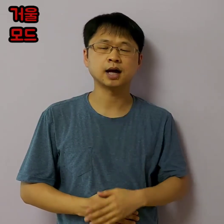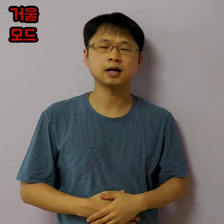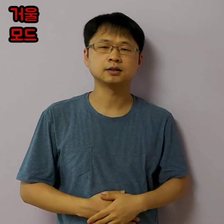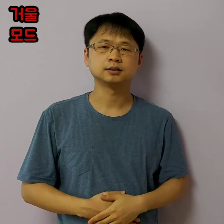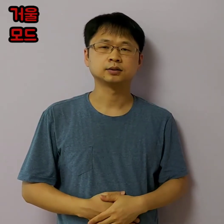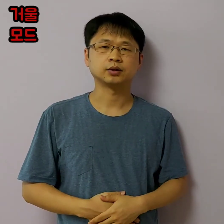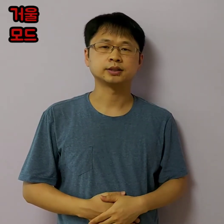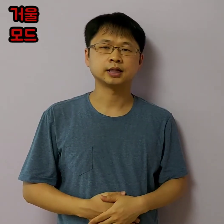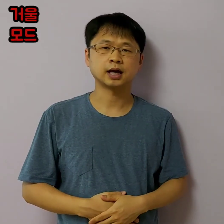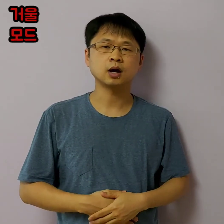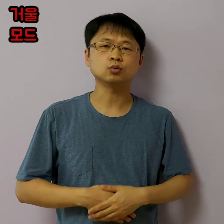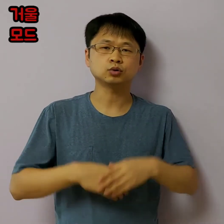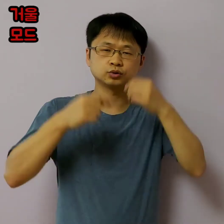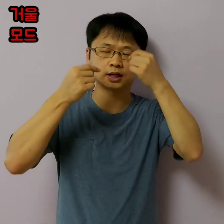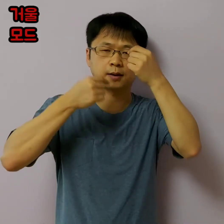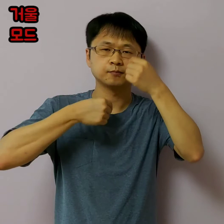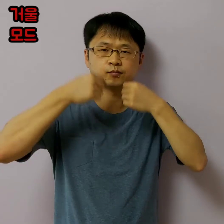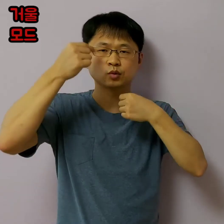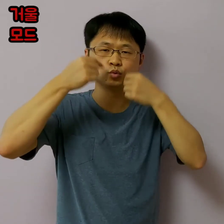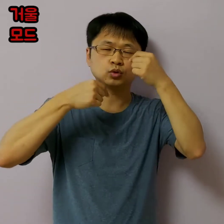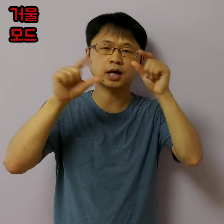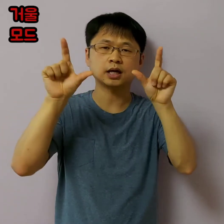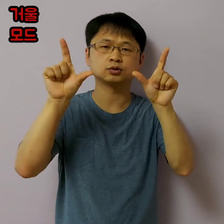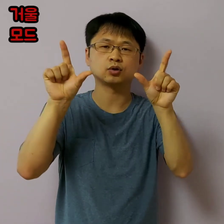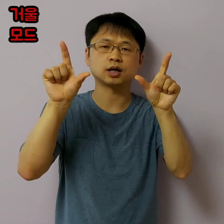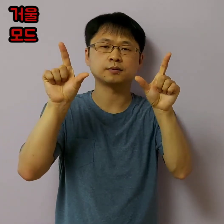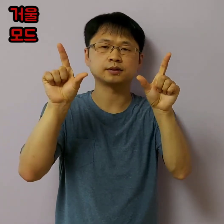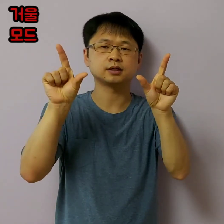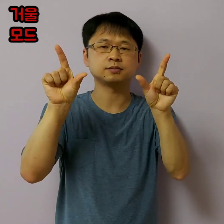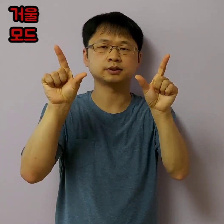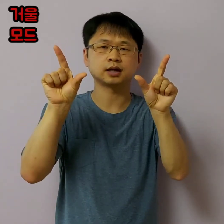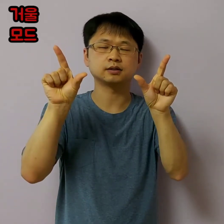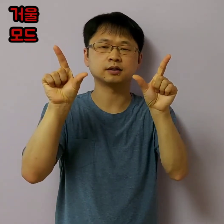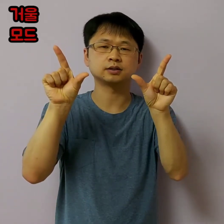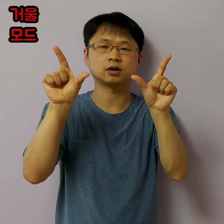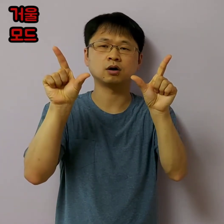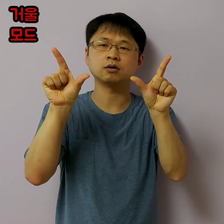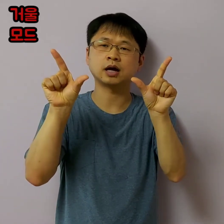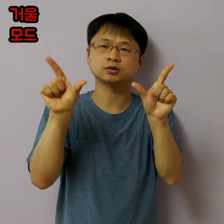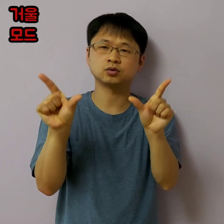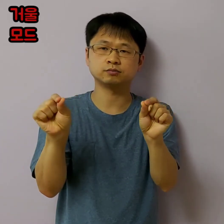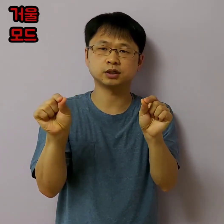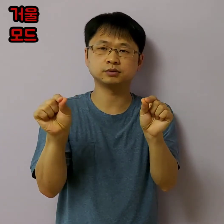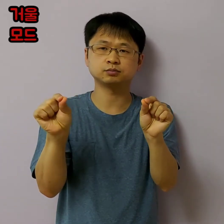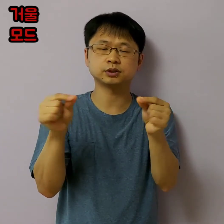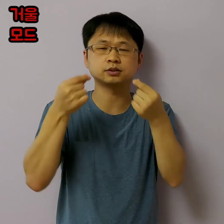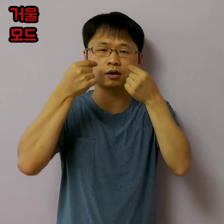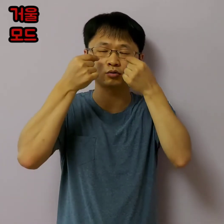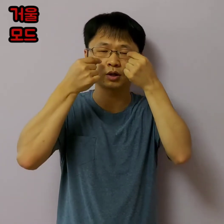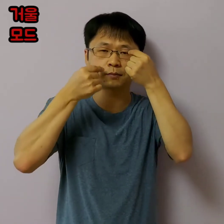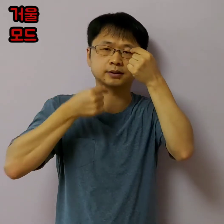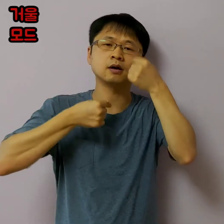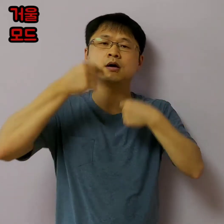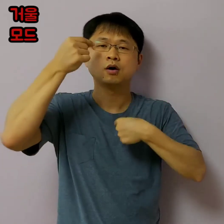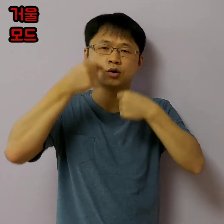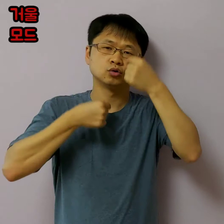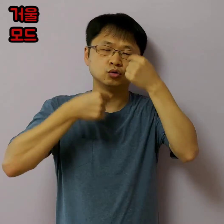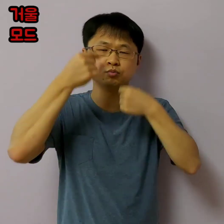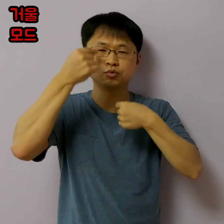괜찮다입니다. 괜찮아 울어준 사람. 울다라는 수어 아까 설명 잠깐 드렸죠. 양손 엄지검지 붙여서 눈앞에서